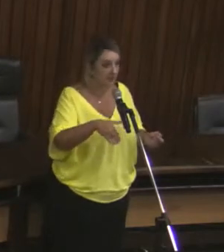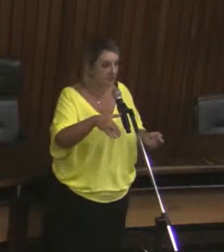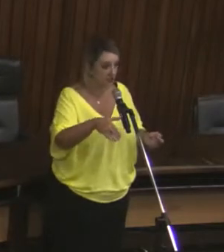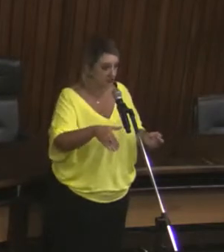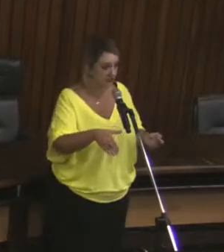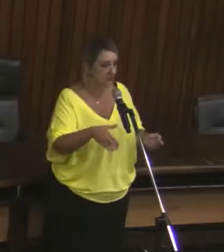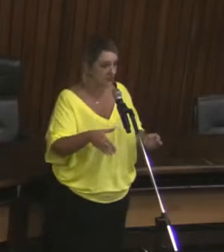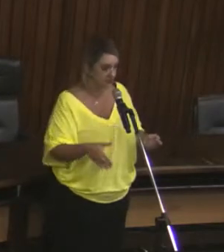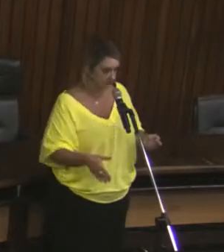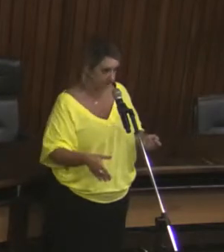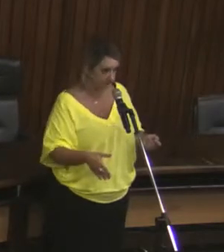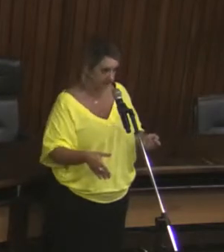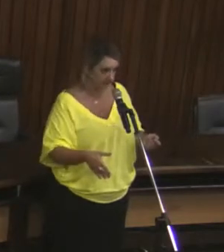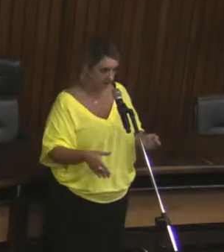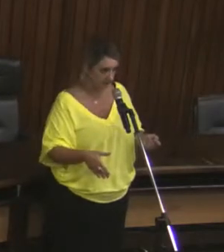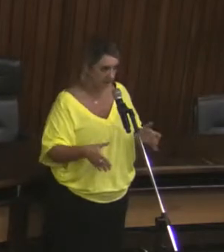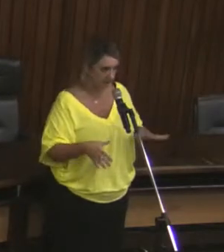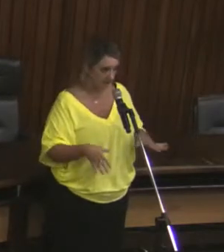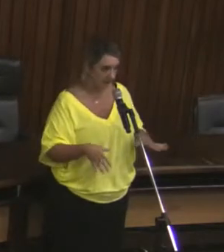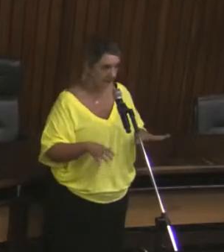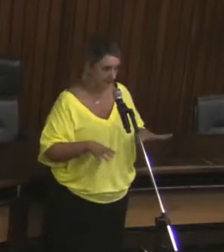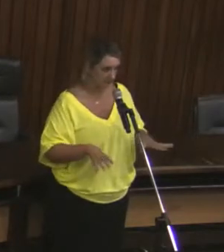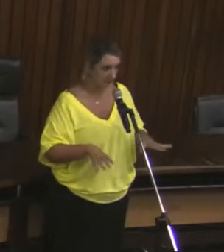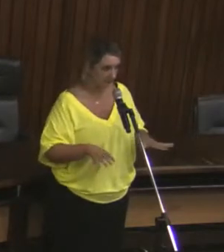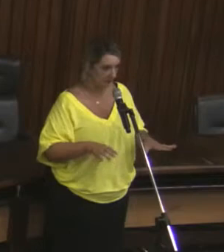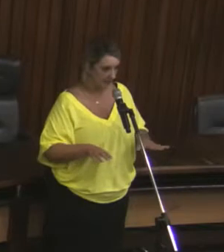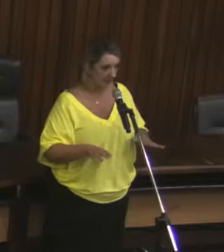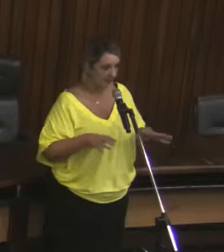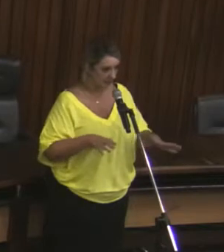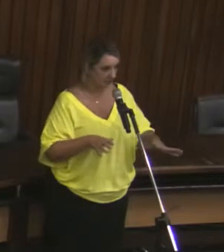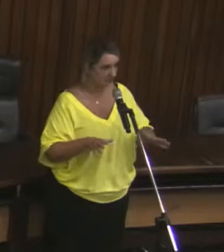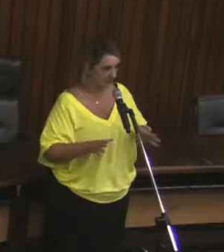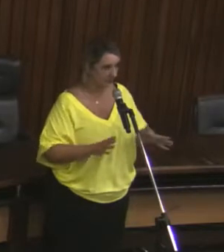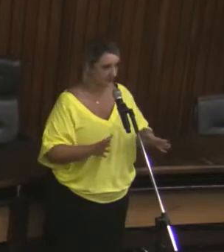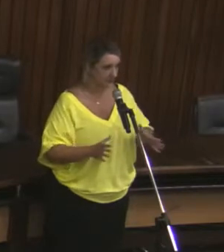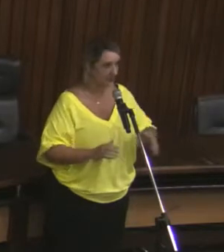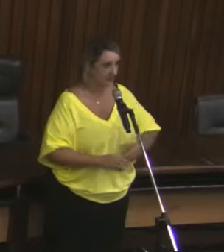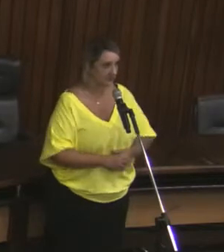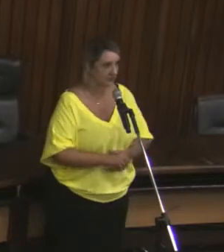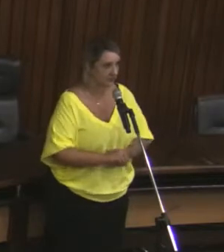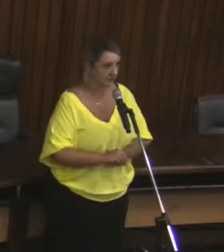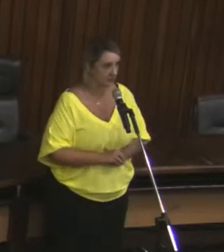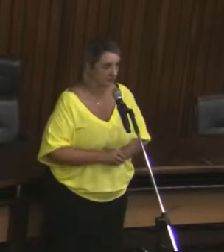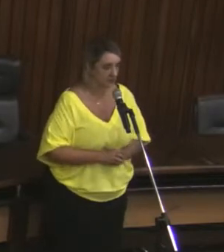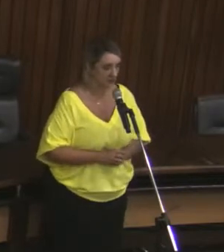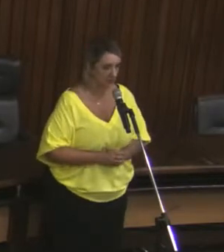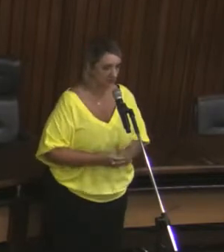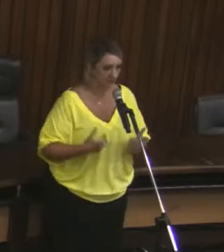na condição de ouvir. Tá? Então, é legal a gente saber também dessas coisas um pouquinho.